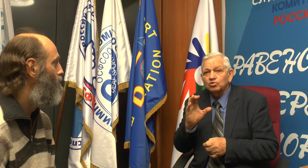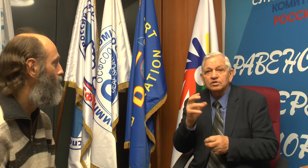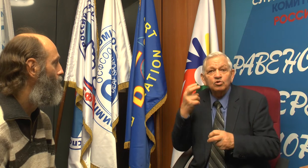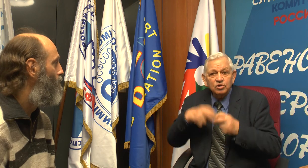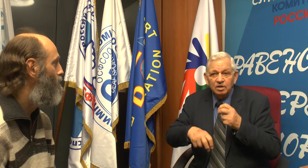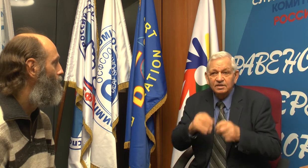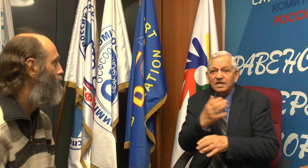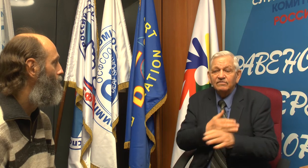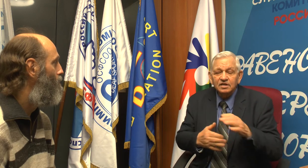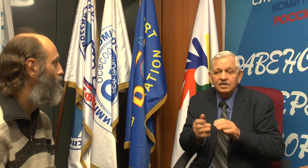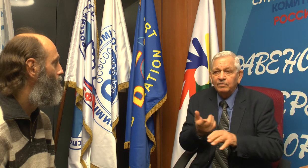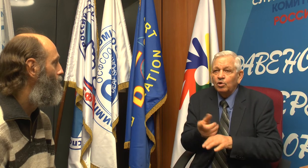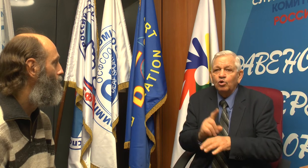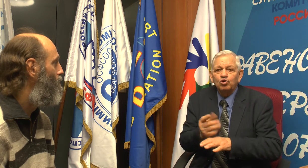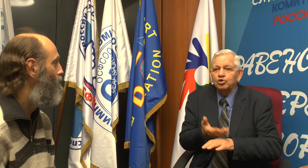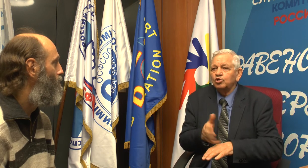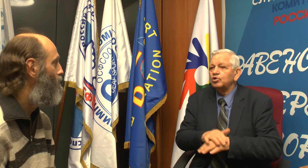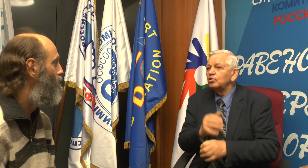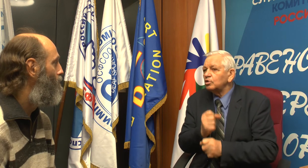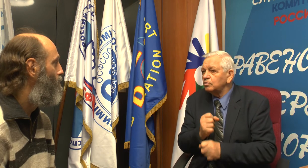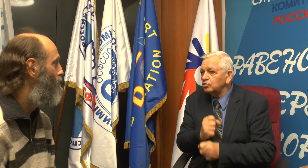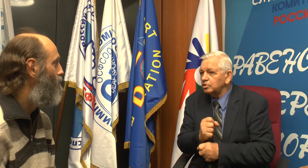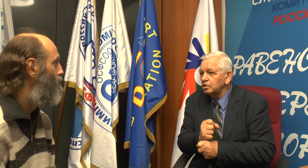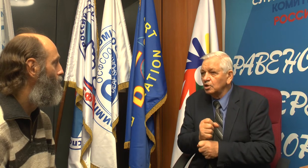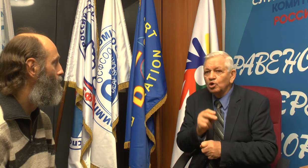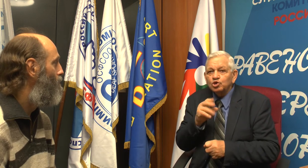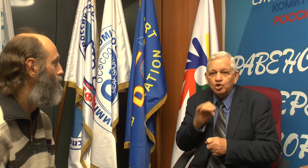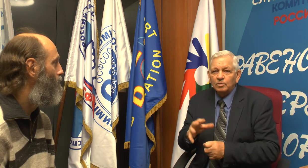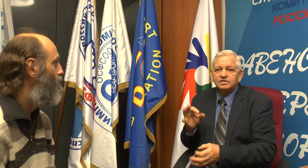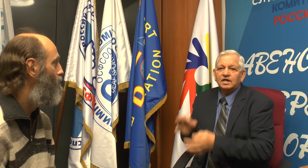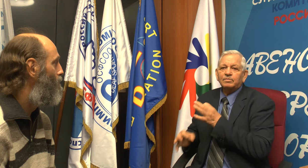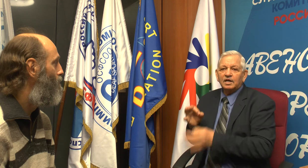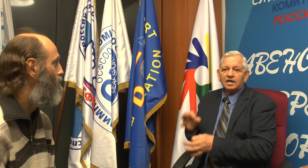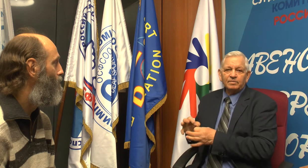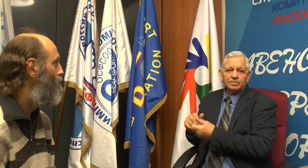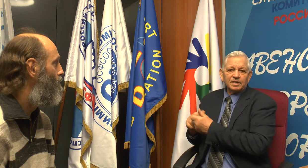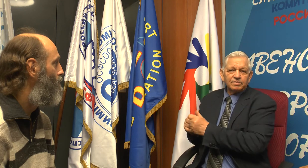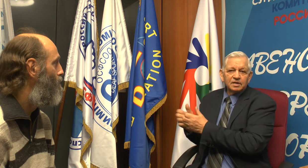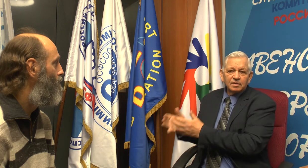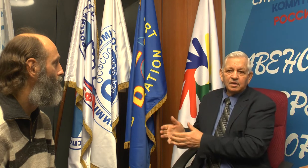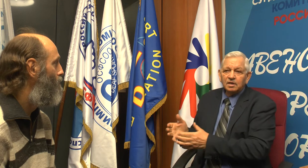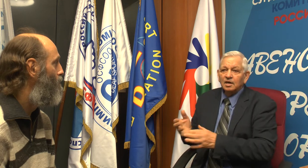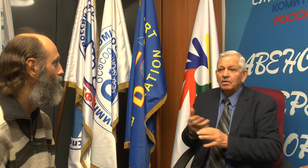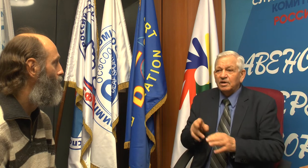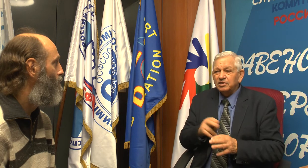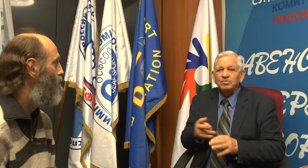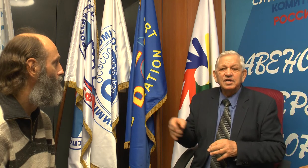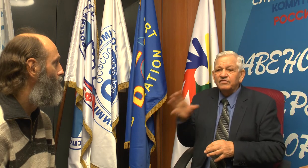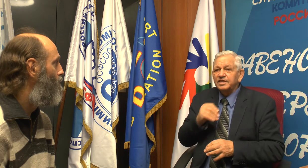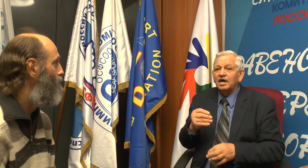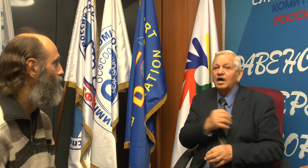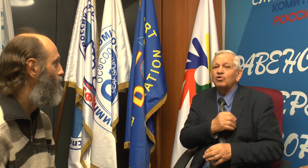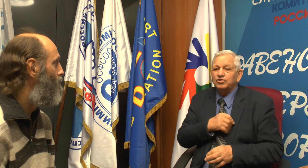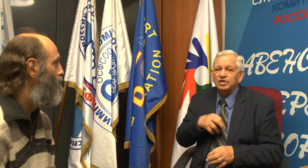с глухими, с инвалидами очень тяжело работать, чем с нормальными спортсменами. Поэтому не все охотно